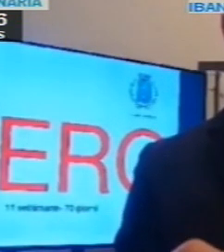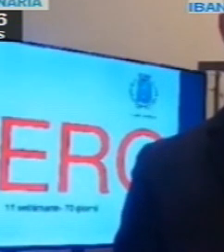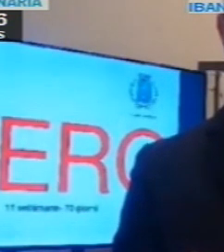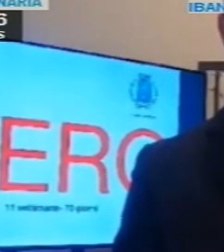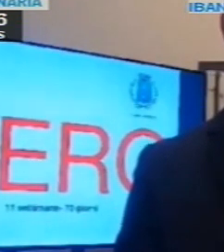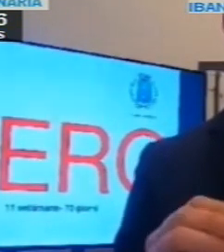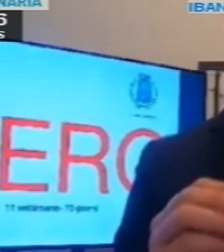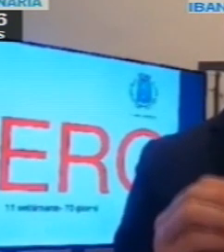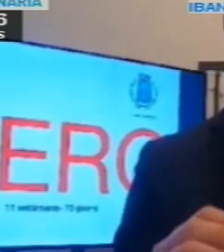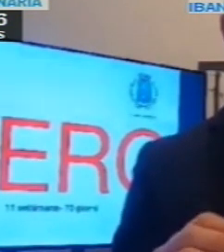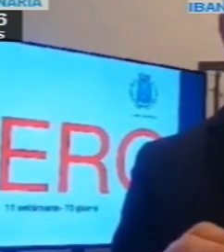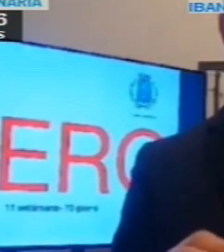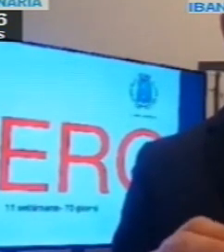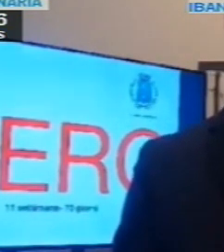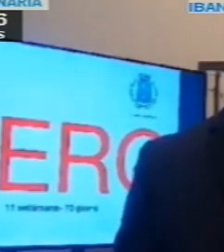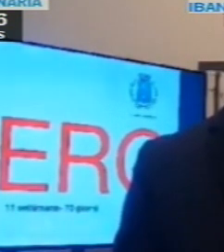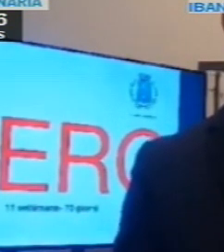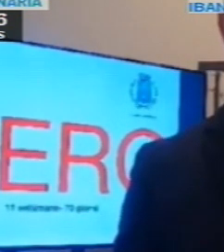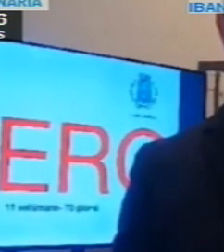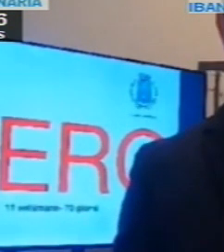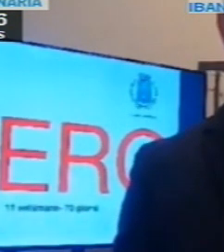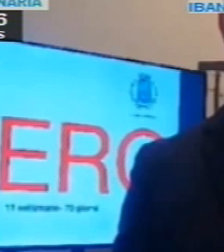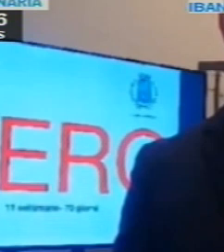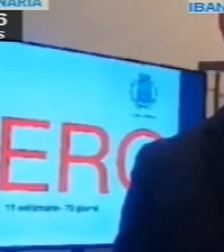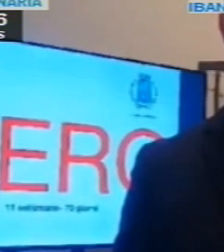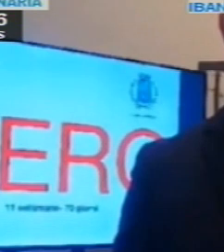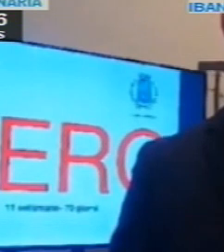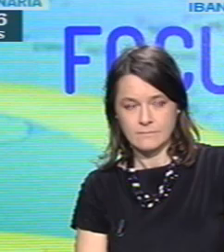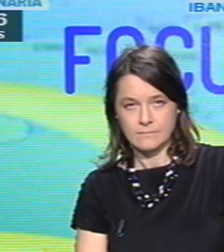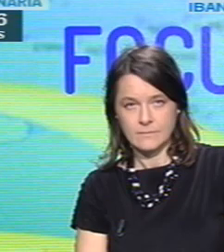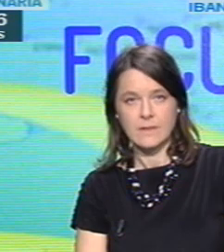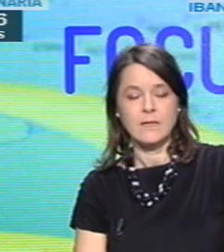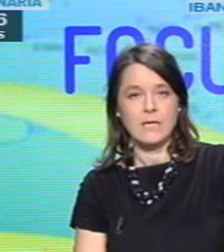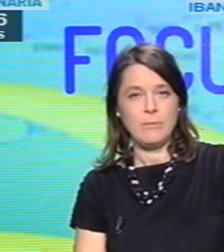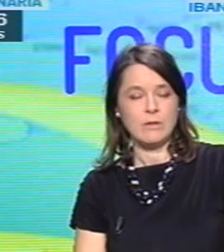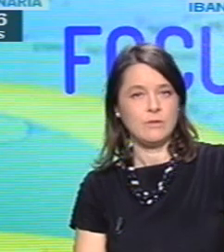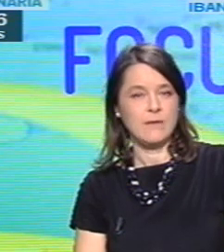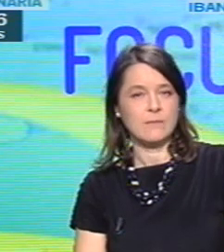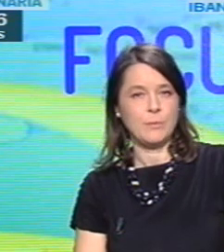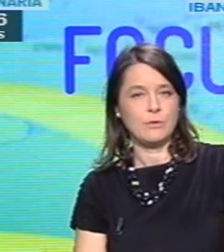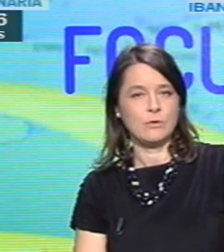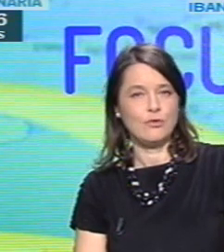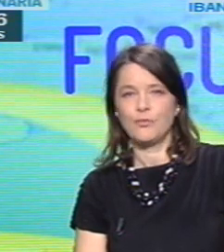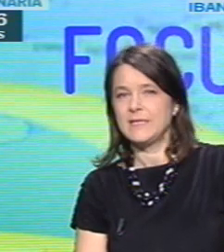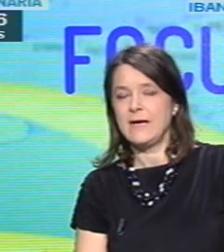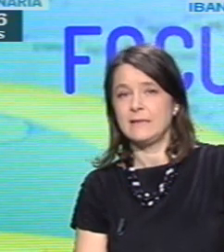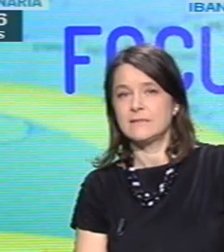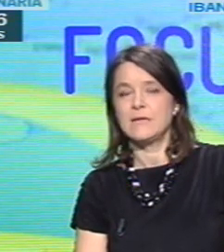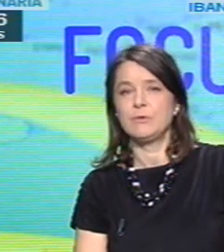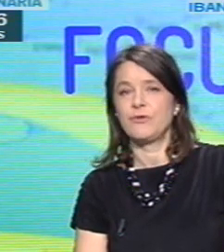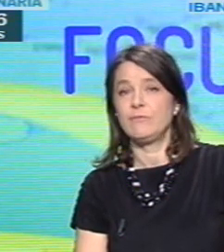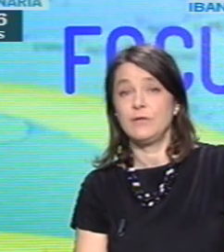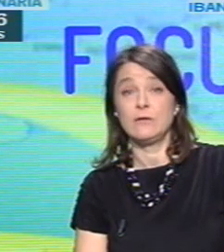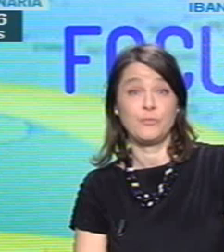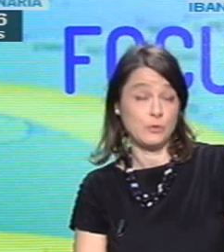sarete supportati attentamente e vi sarà consegnata la mascherina. Per quanto riguarda proprio gli ospedali, ad